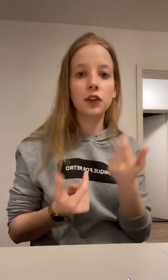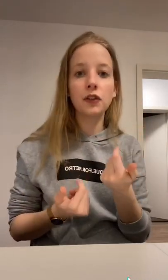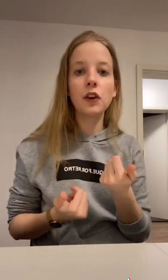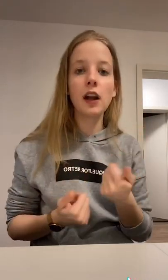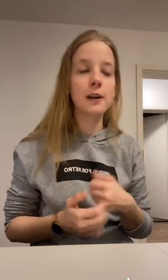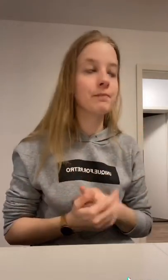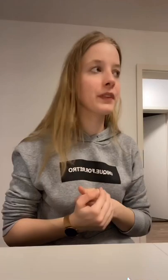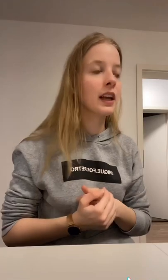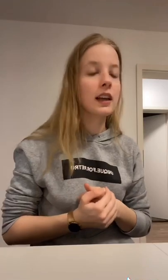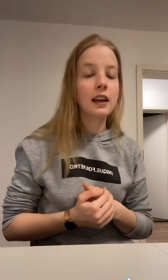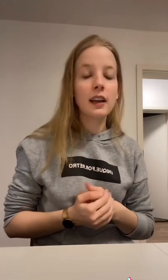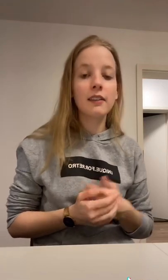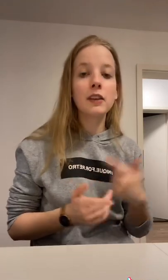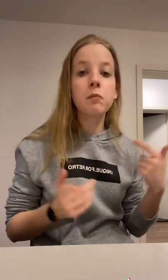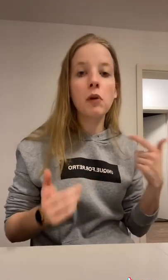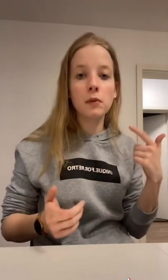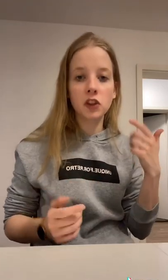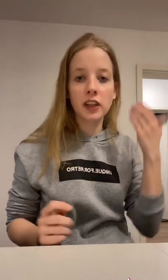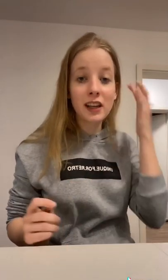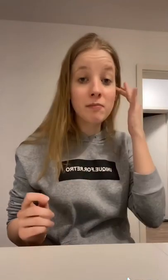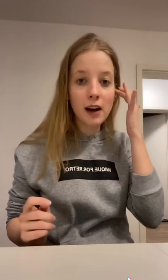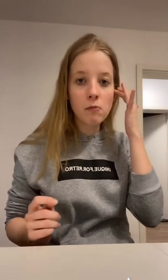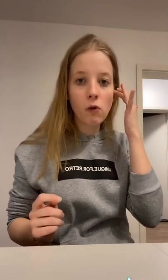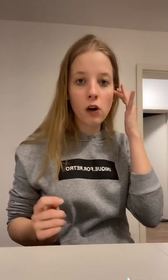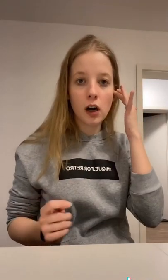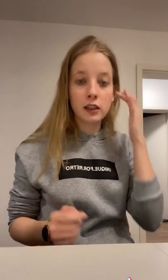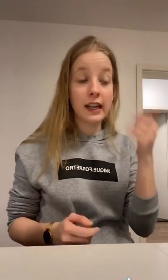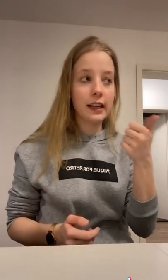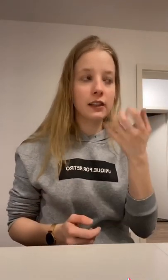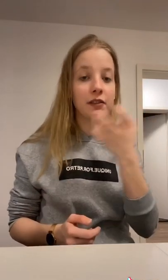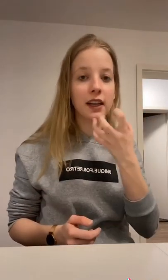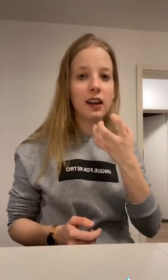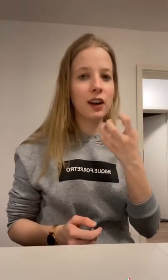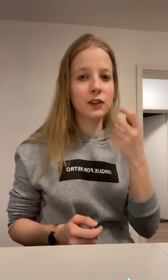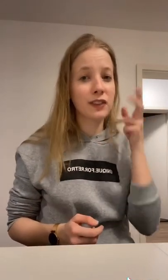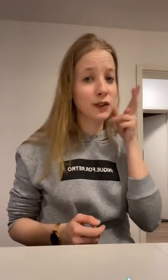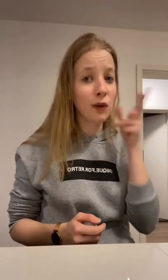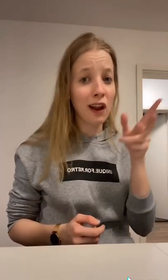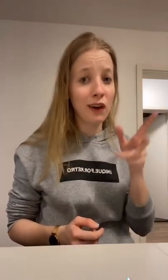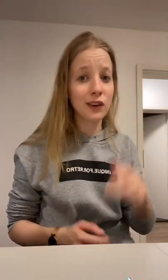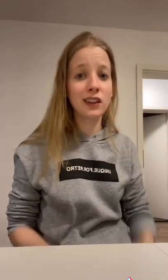Gefühl, wie eine Bohrmaschine in meinem Ohr. Es hat erstens wehgetan und es war so laut.